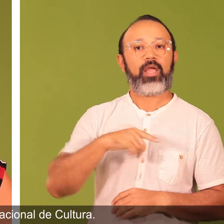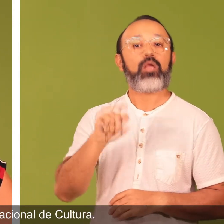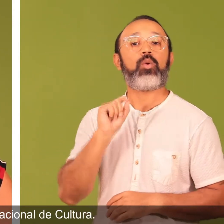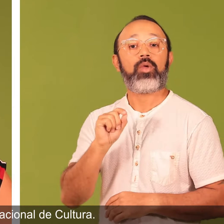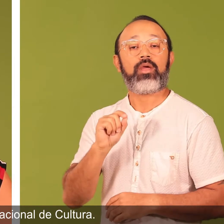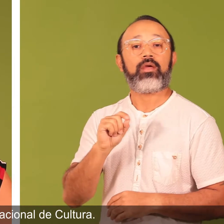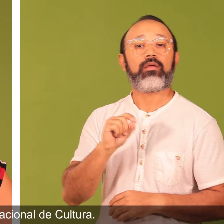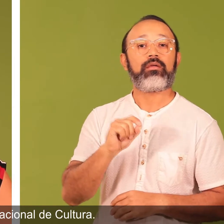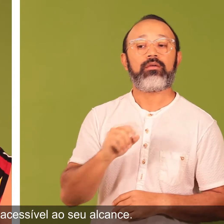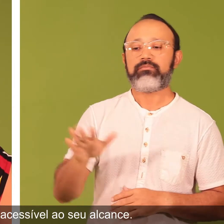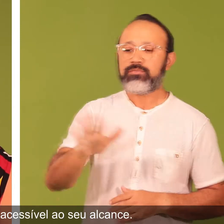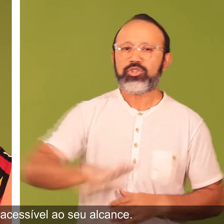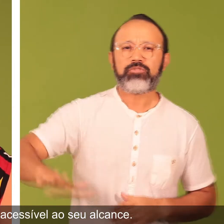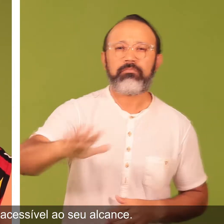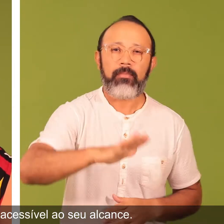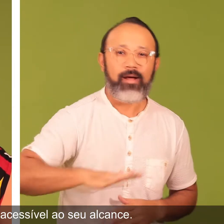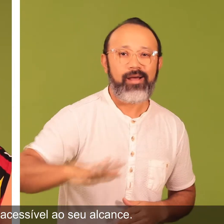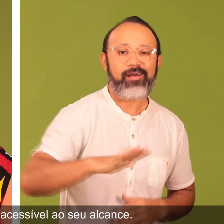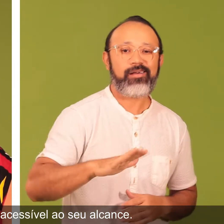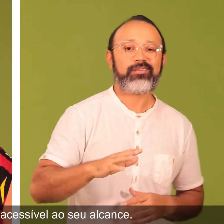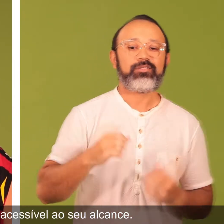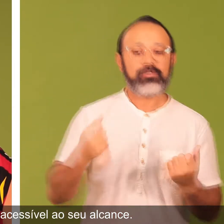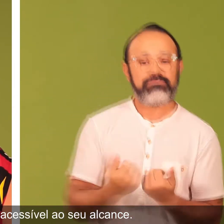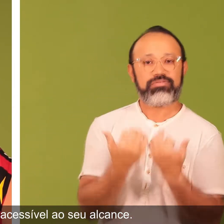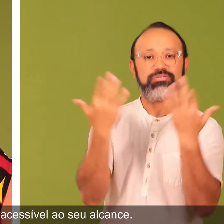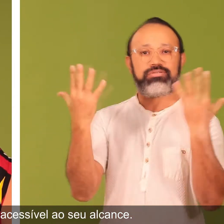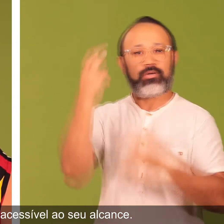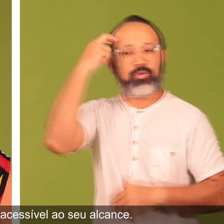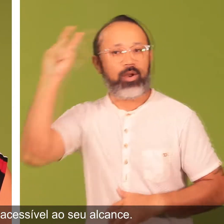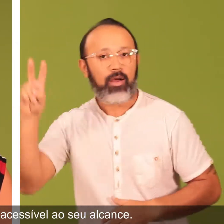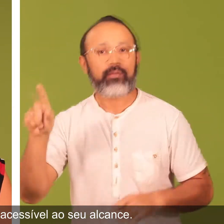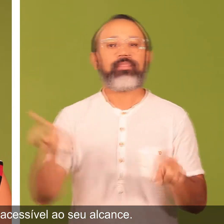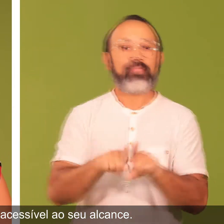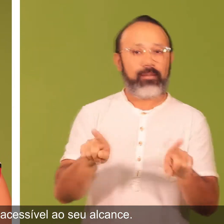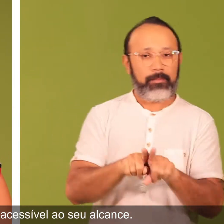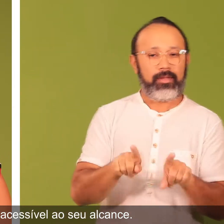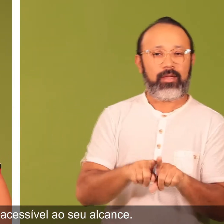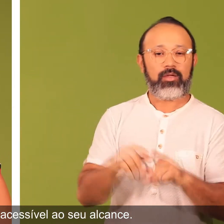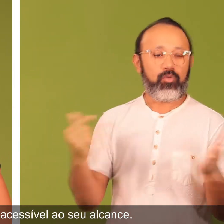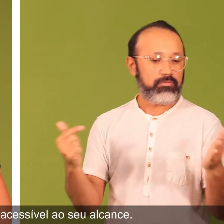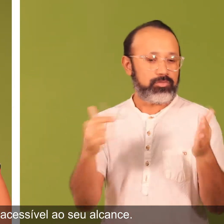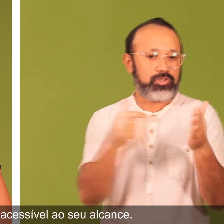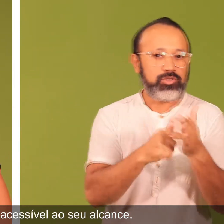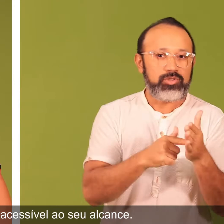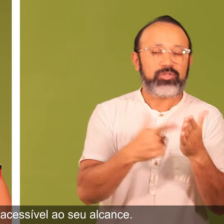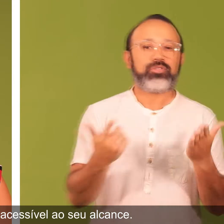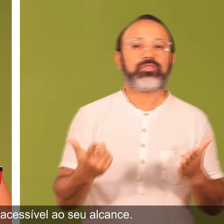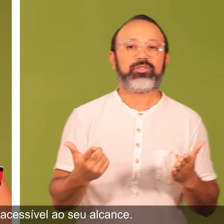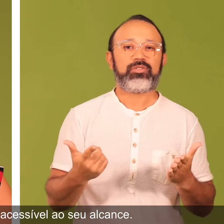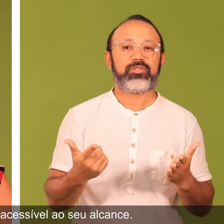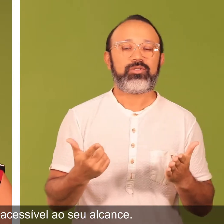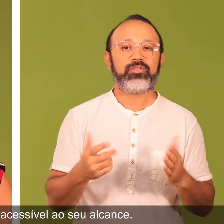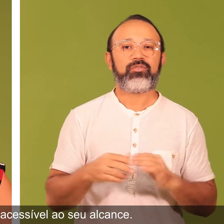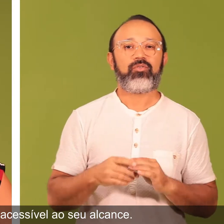Plano Nacional de Cultura no Terra é cultura acessível ao seu alcance